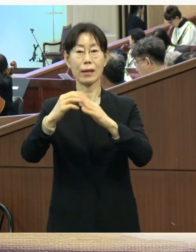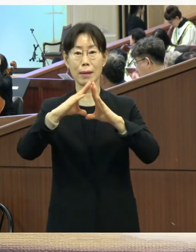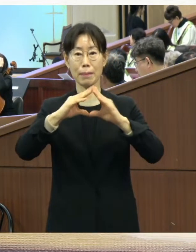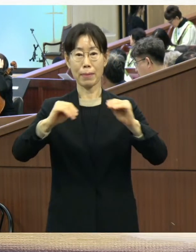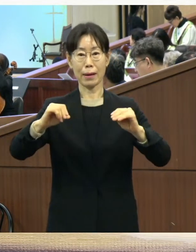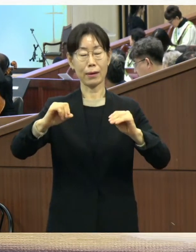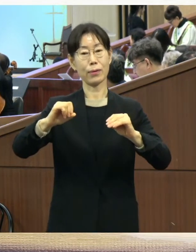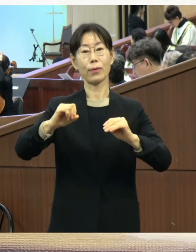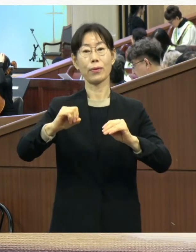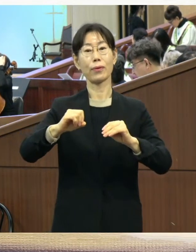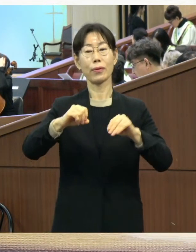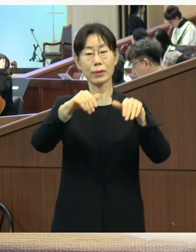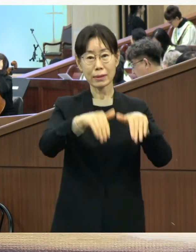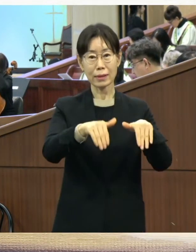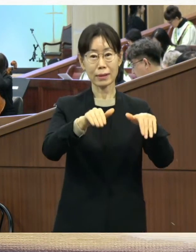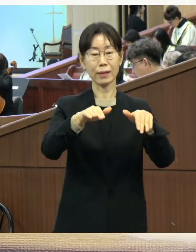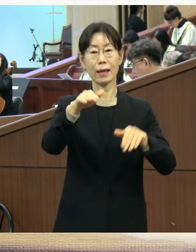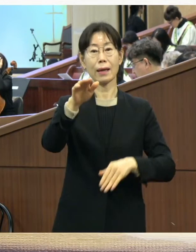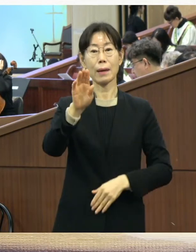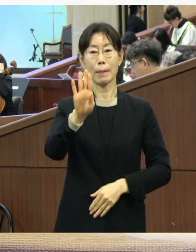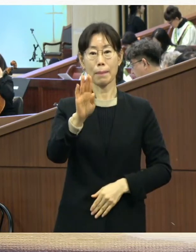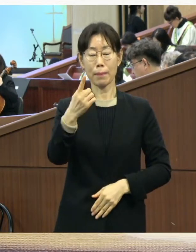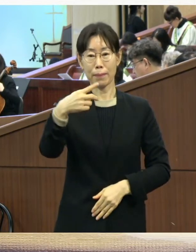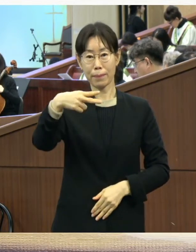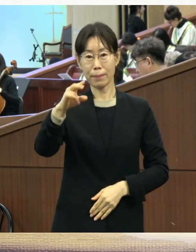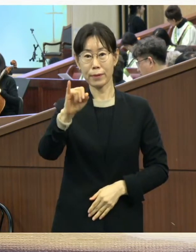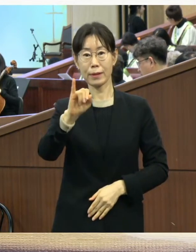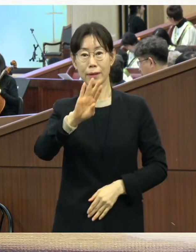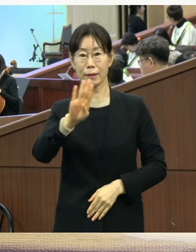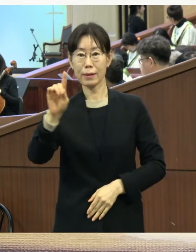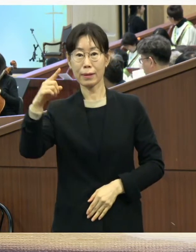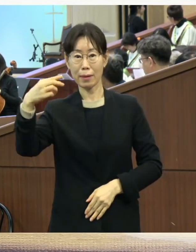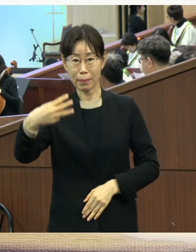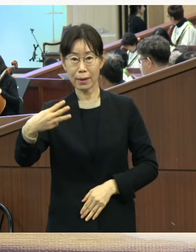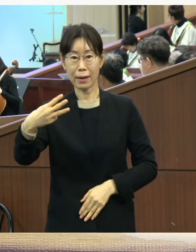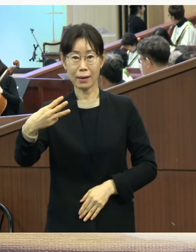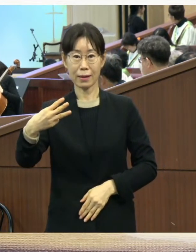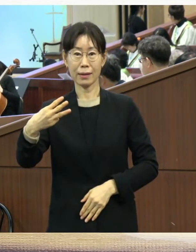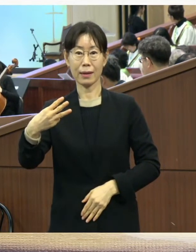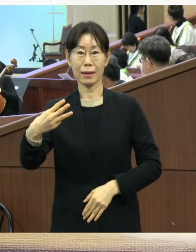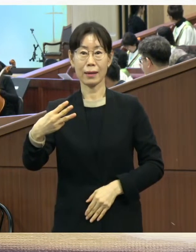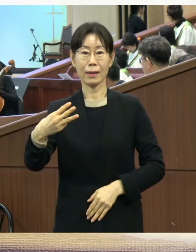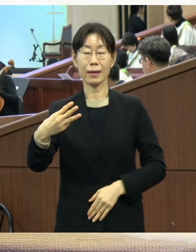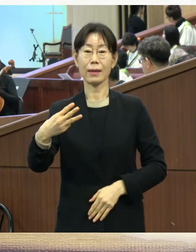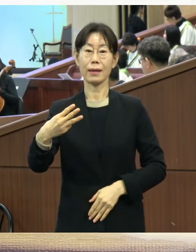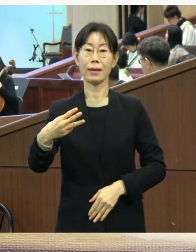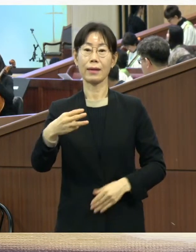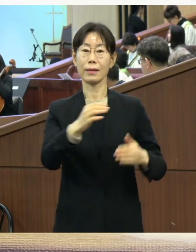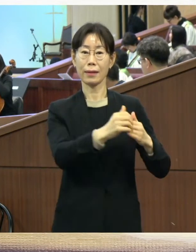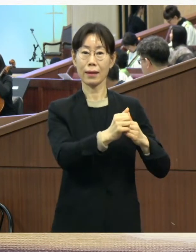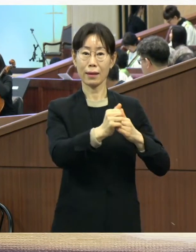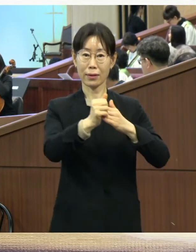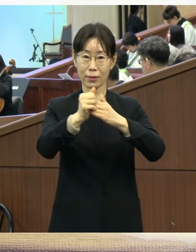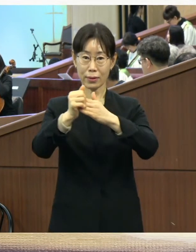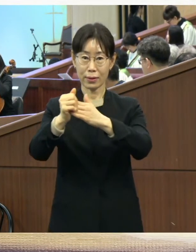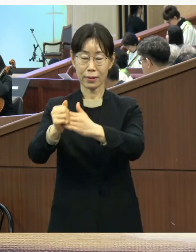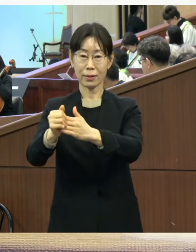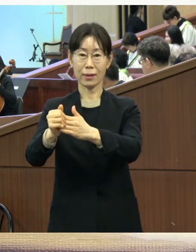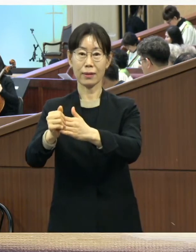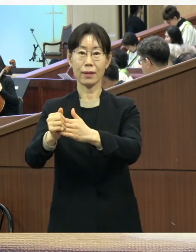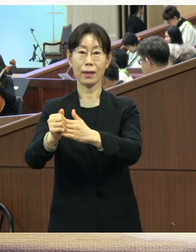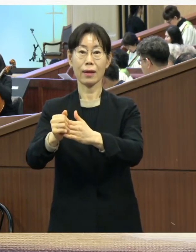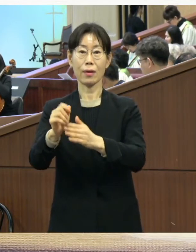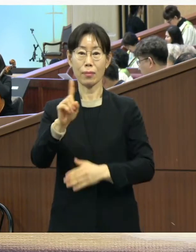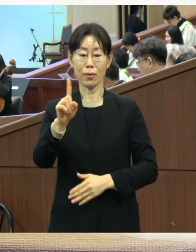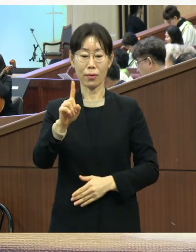신하 친위대장 애굽 사람 보디발이 그를 그리로 데려간 이스마엘 사람의 손에서